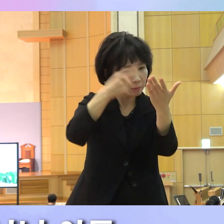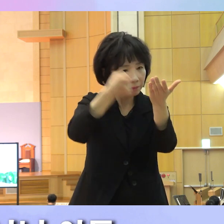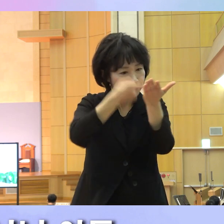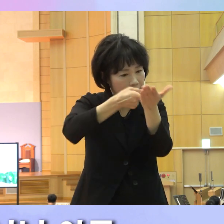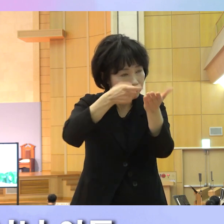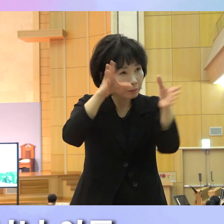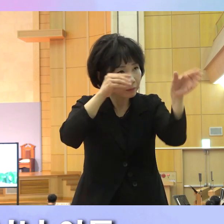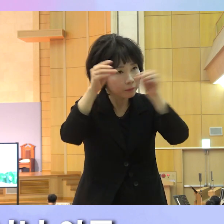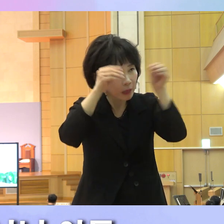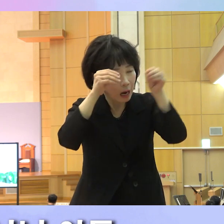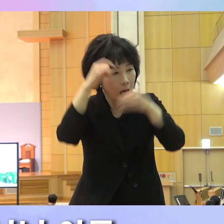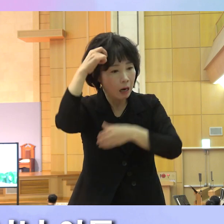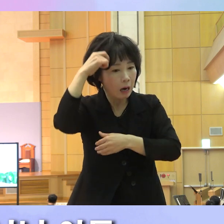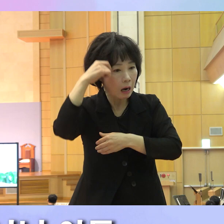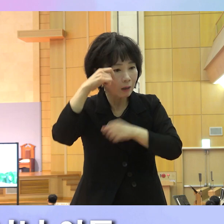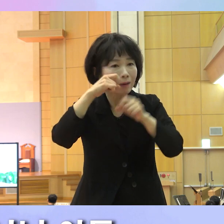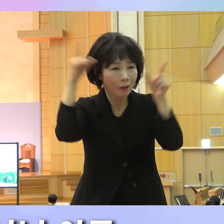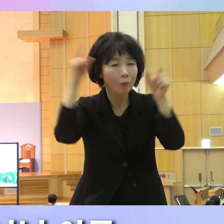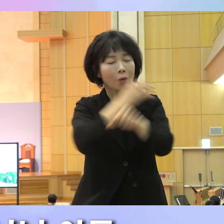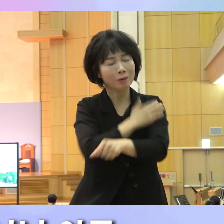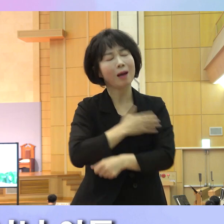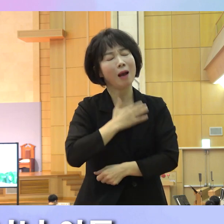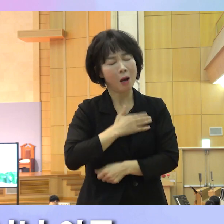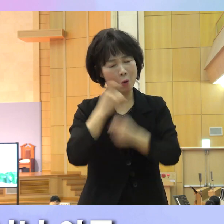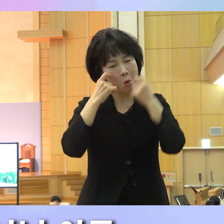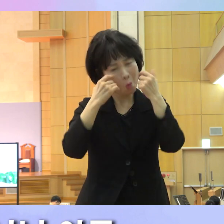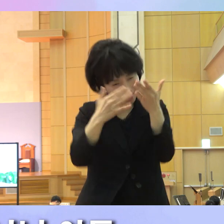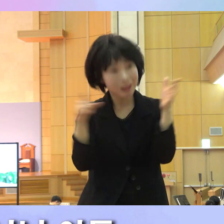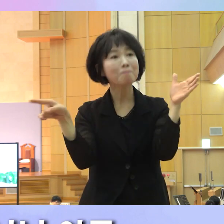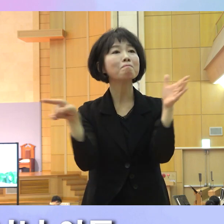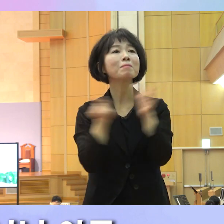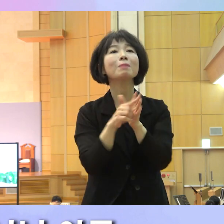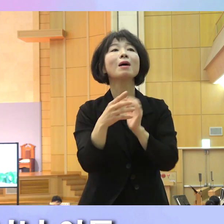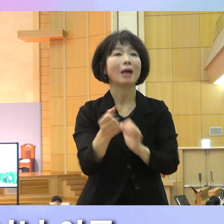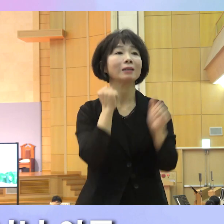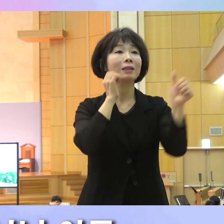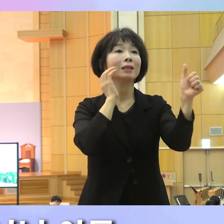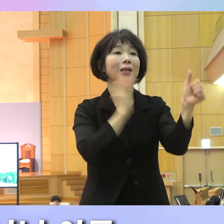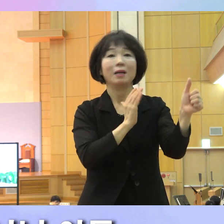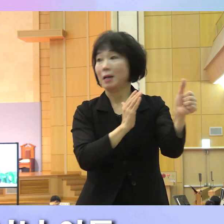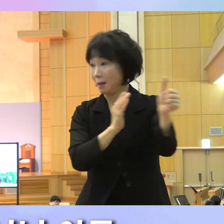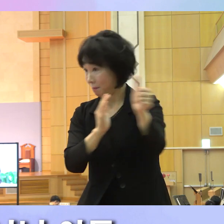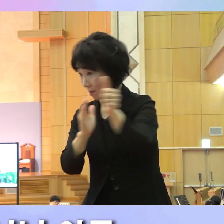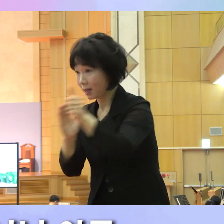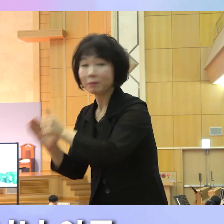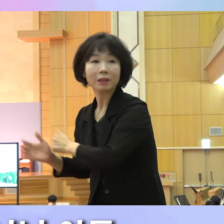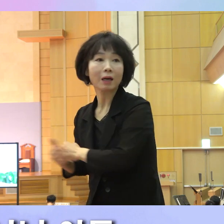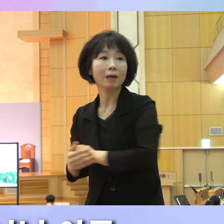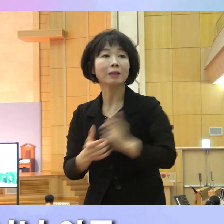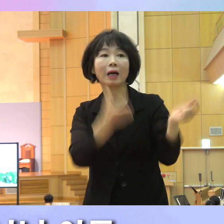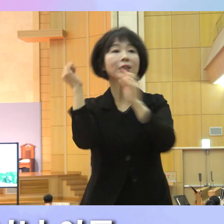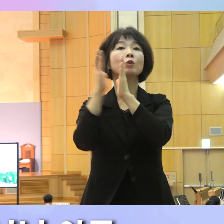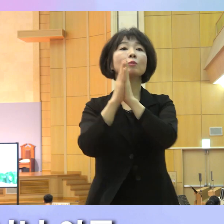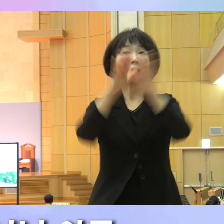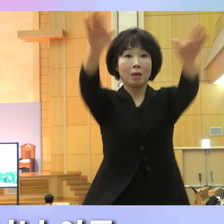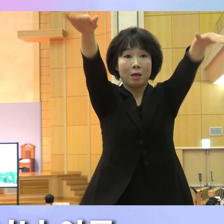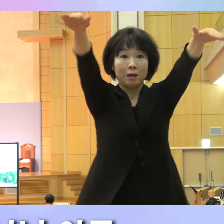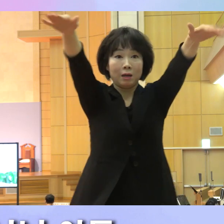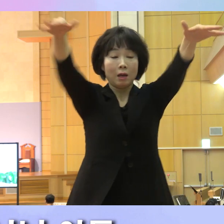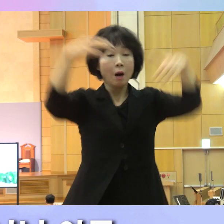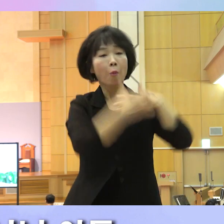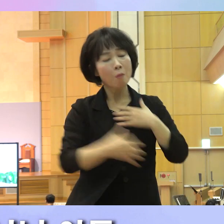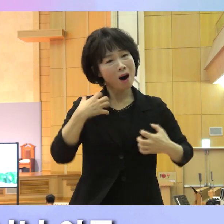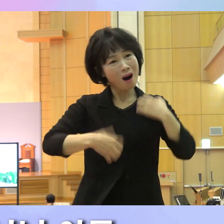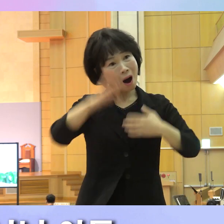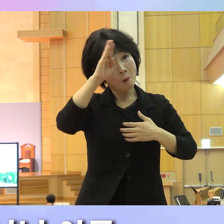좀 어렵겠지만 확실히 알고 믿어야 되기 때문에 그렇게 해주시길 바라고, 다 눈을 감으시기 바라고, 아프신 분들 아픈 자리에 손 얹길